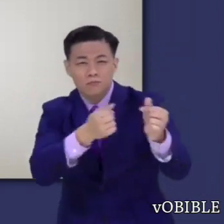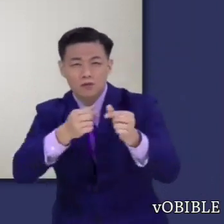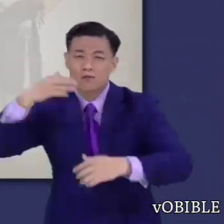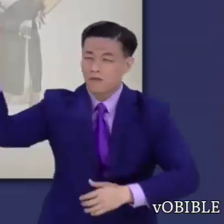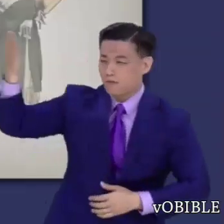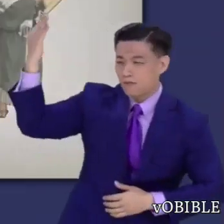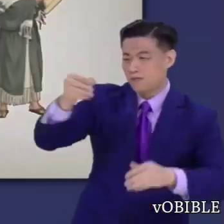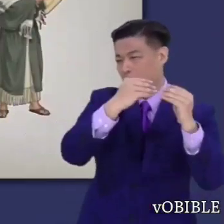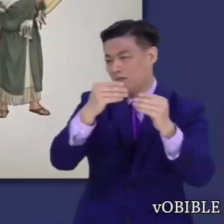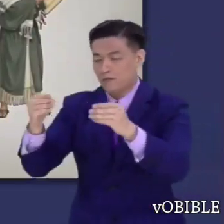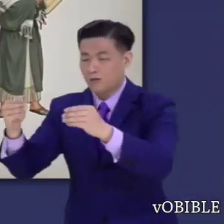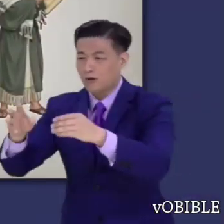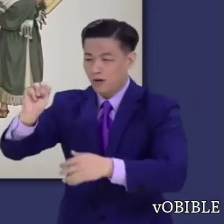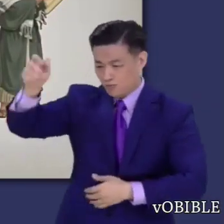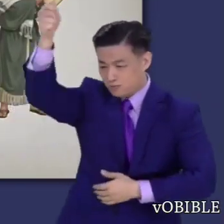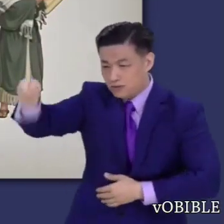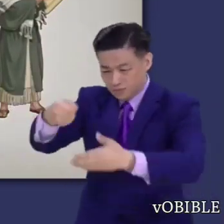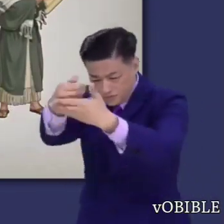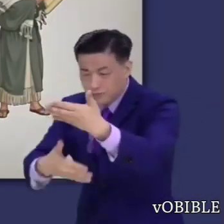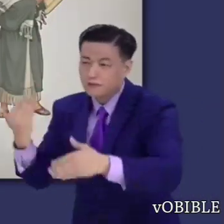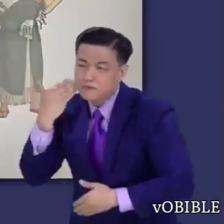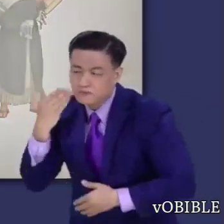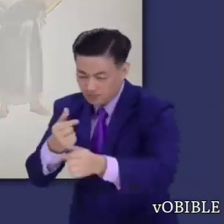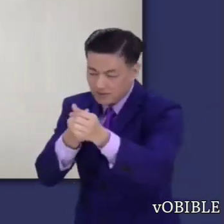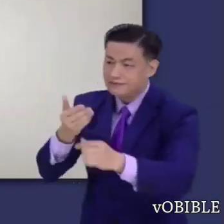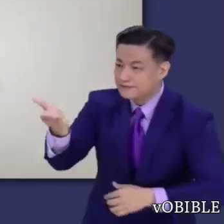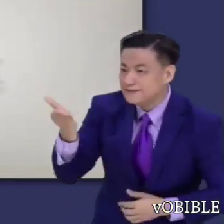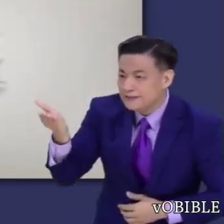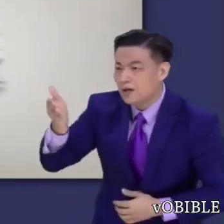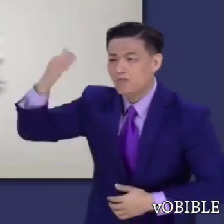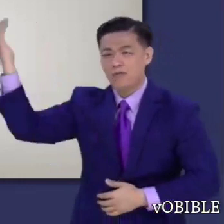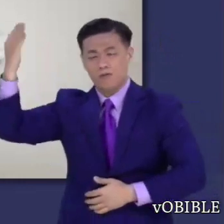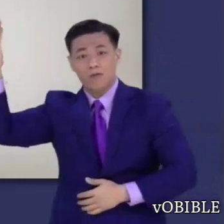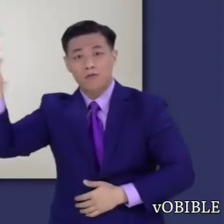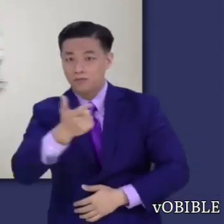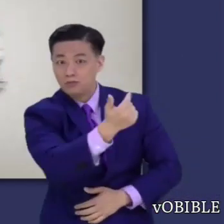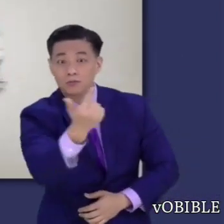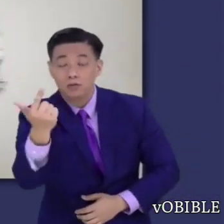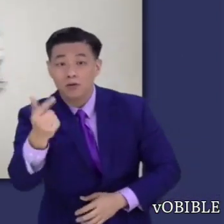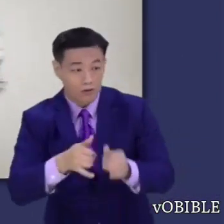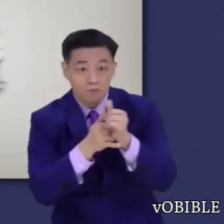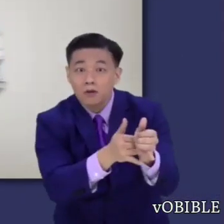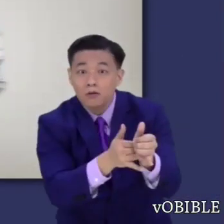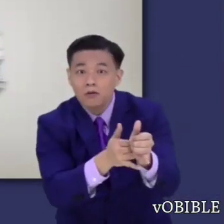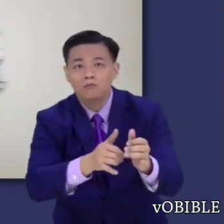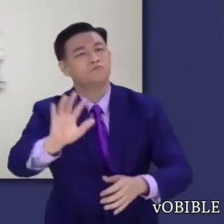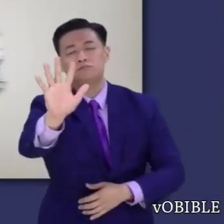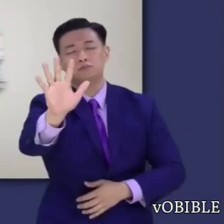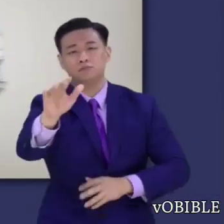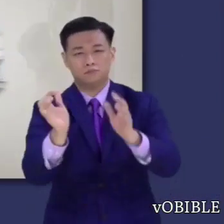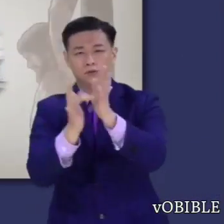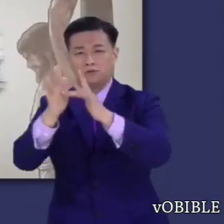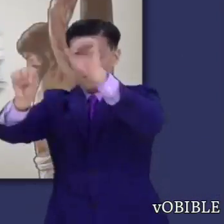学思想或强求别人遵守摩西律法的人。保罗说明，上帝已借着基督把摩